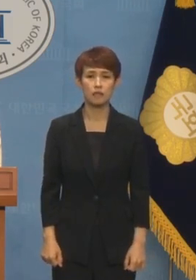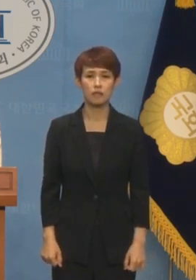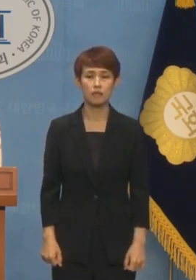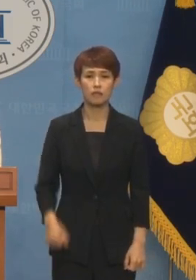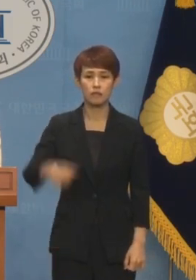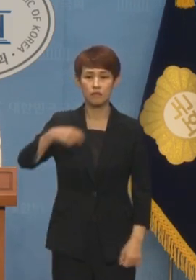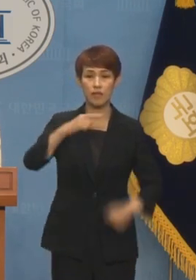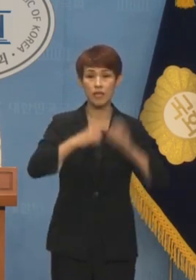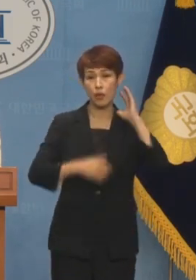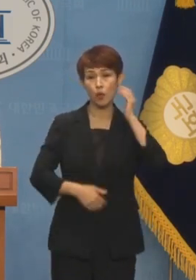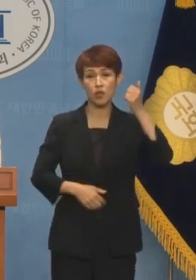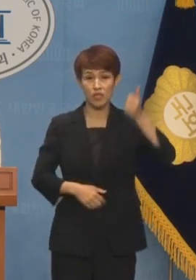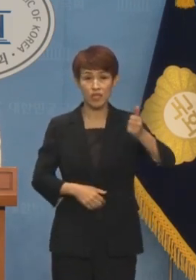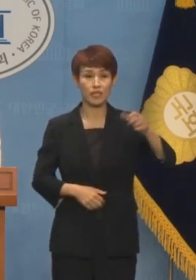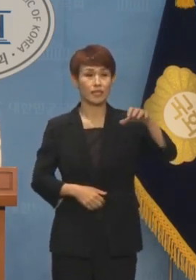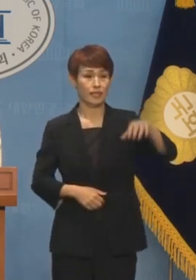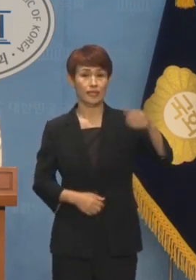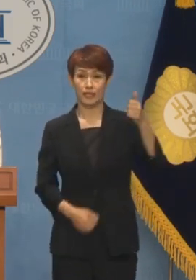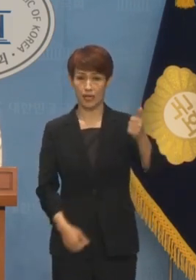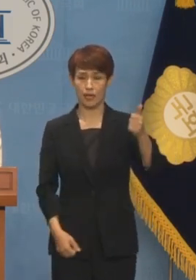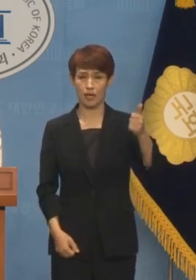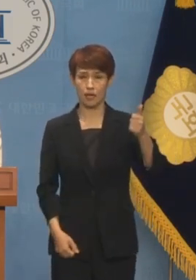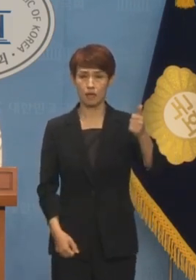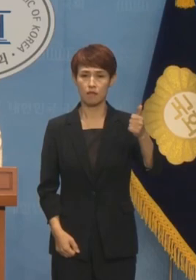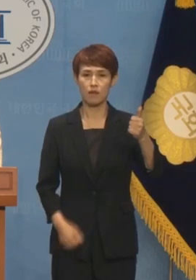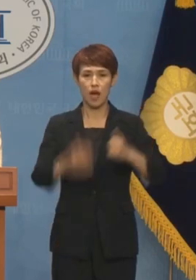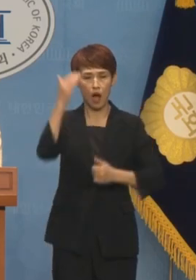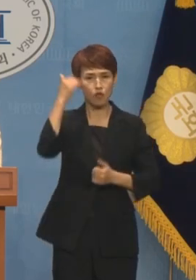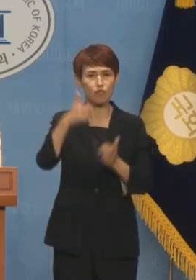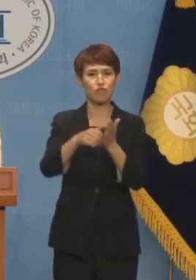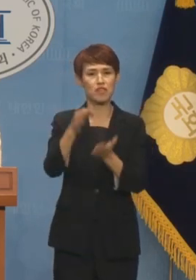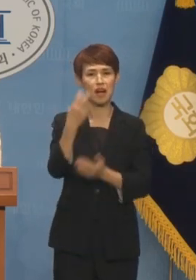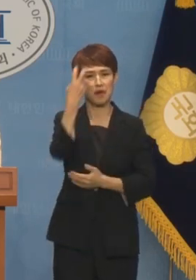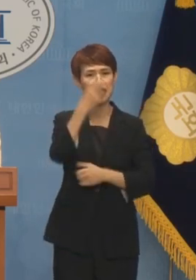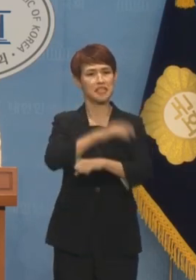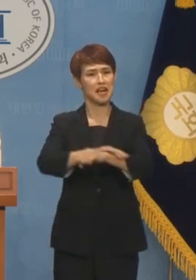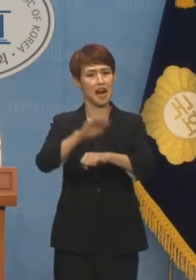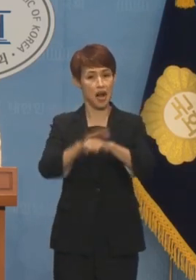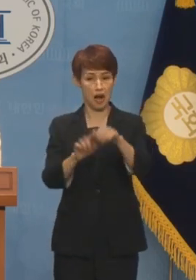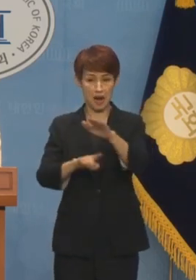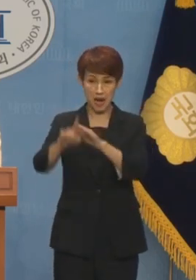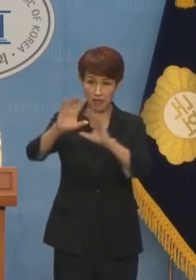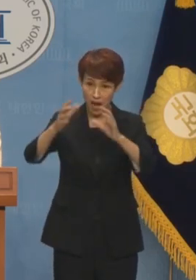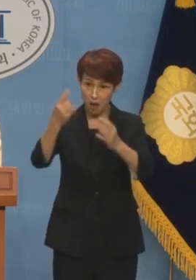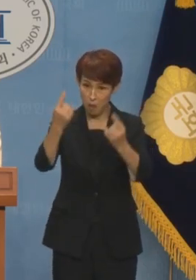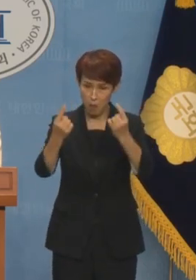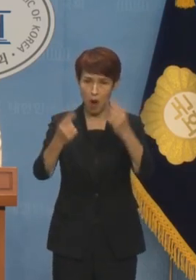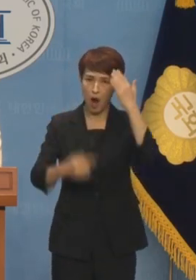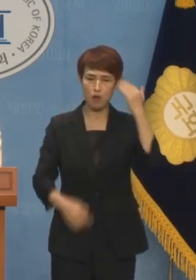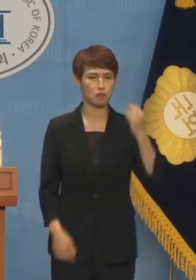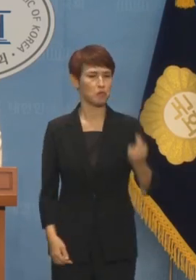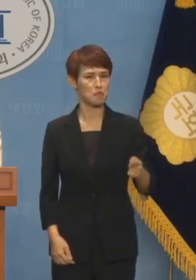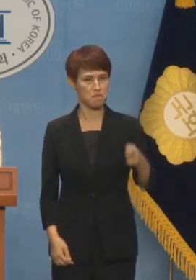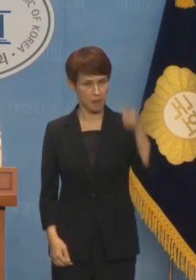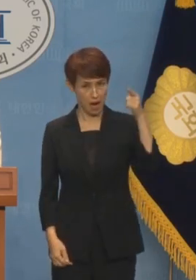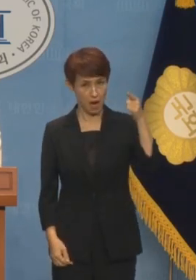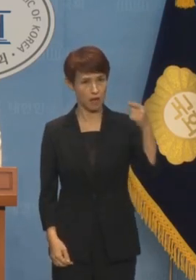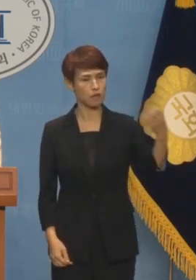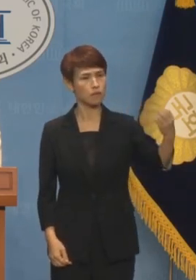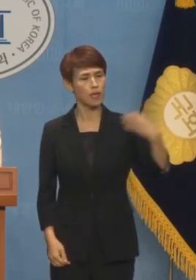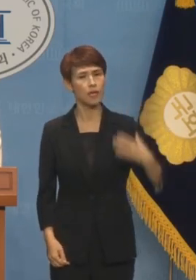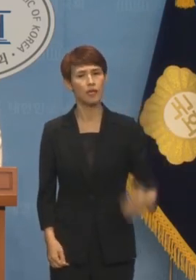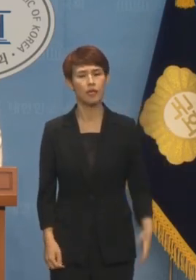성태윤 대통령실 정책실장이 한국 물가 관리가 선진국 중 가장 잘 되고 있다고